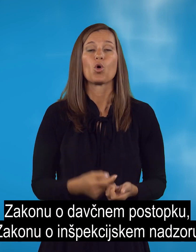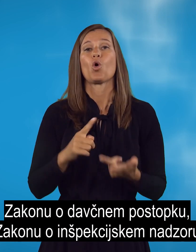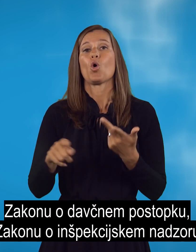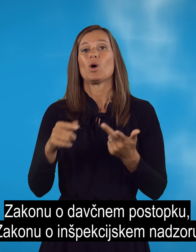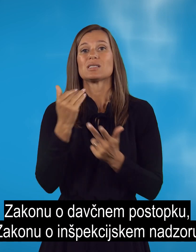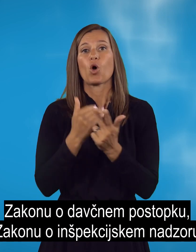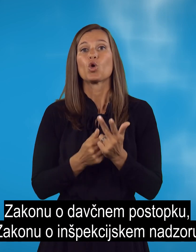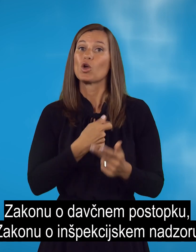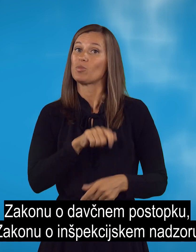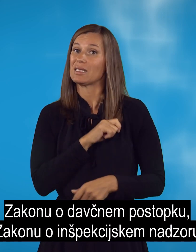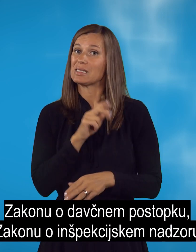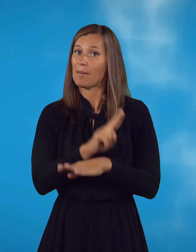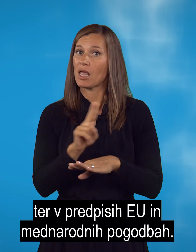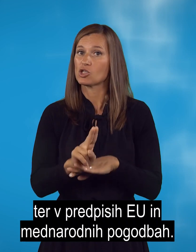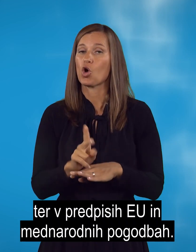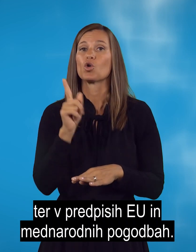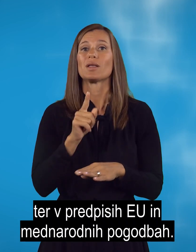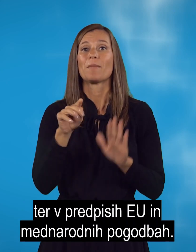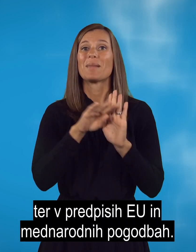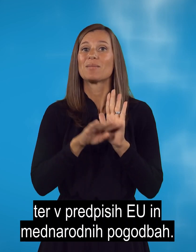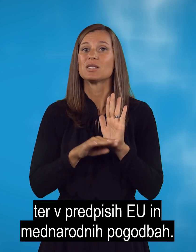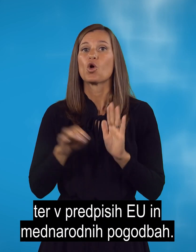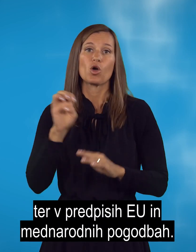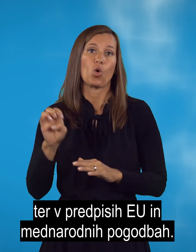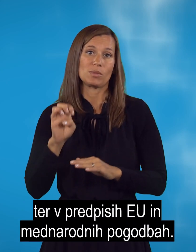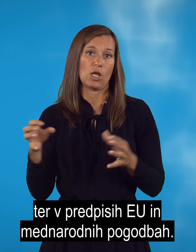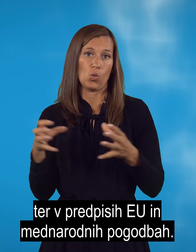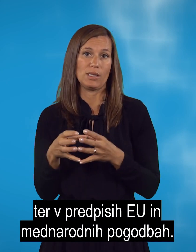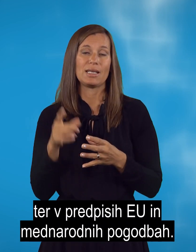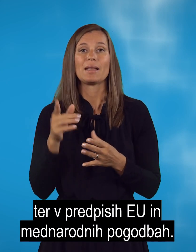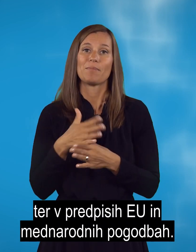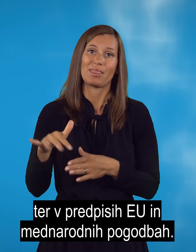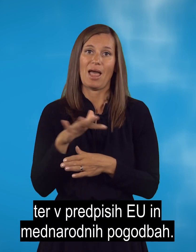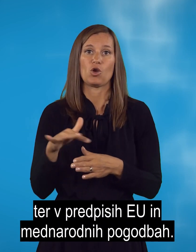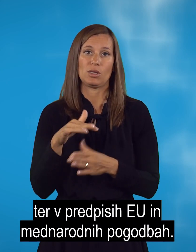o inšpekcijskem nadzoru ter v predpisih Evropske unije in mednarodnih pogodbah.